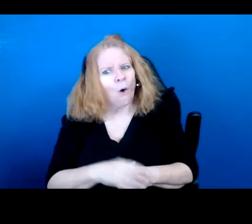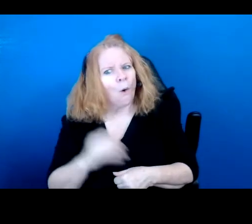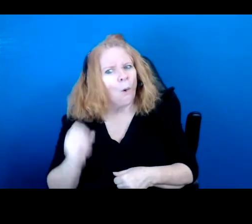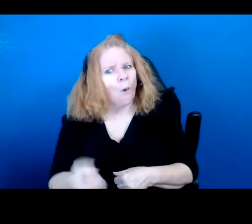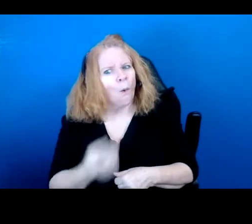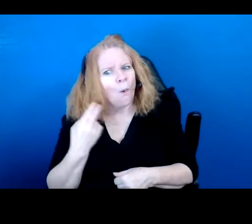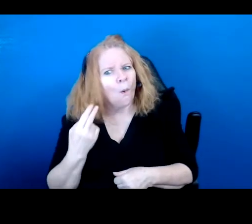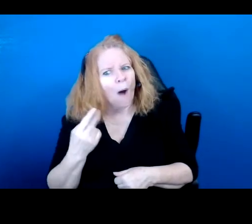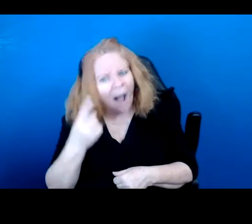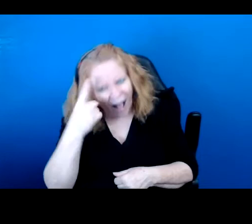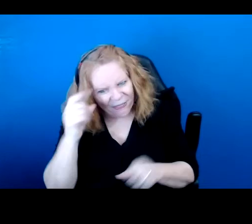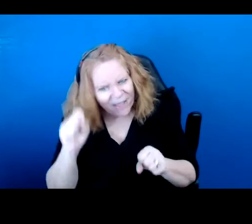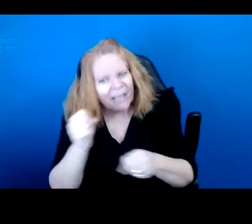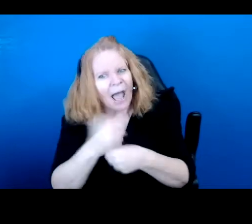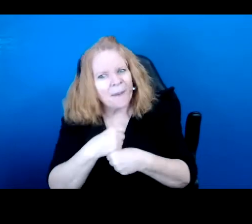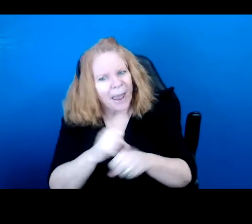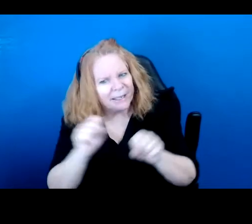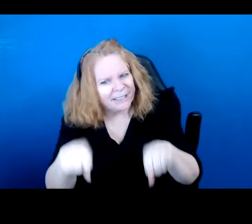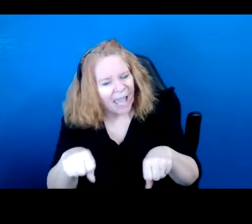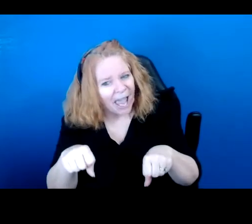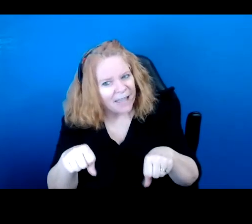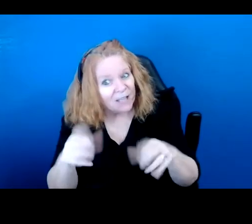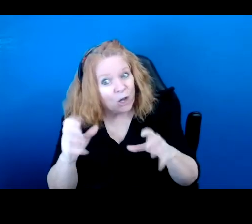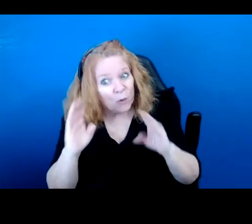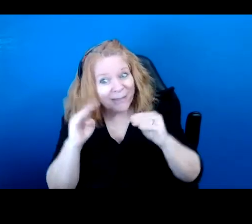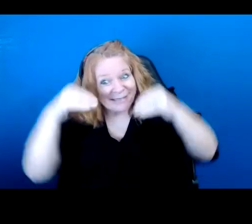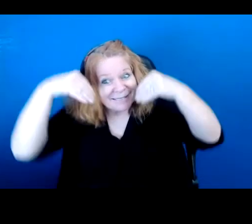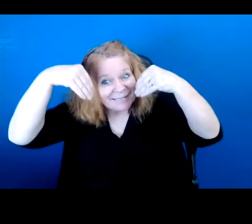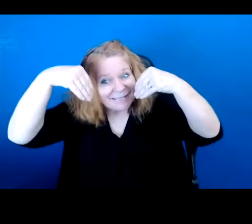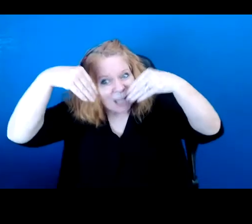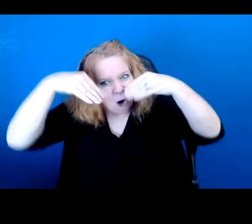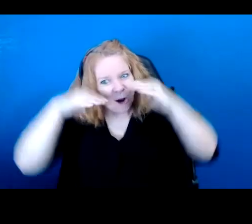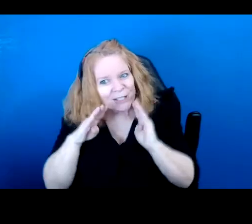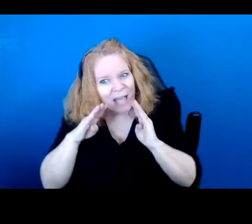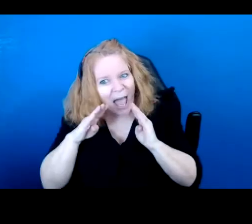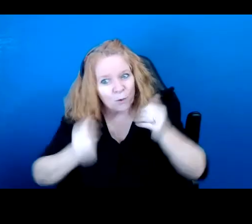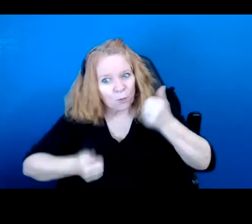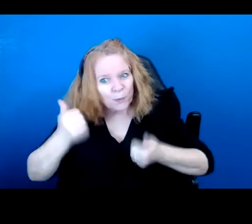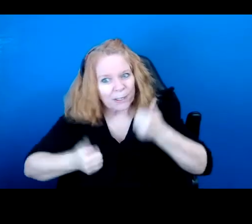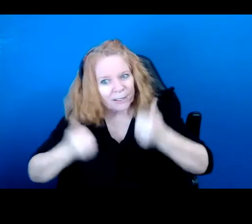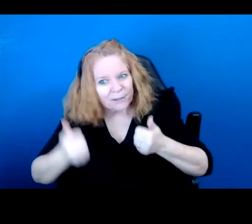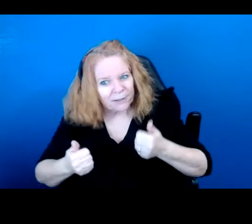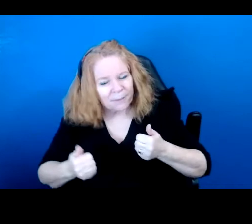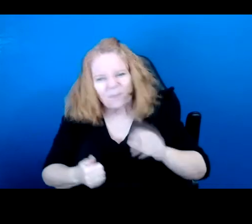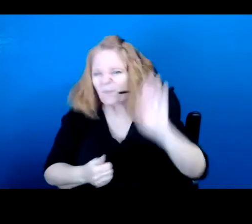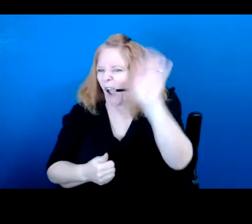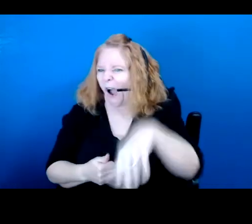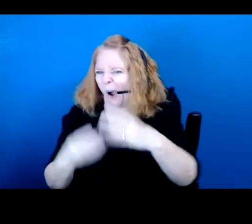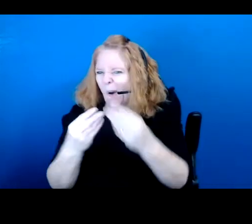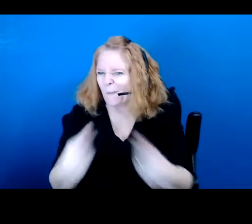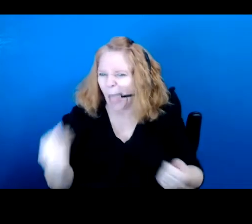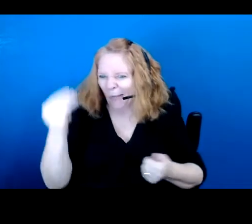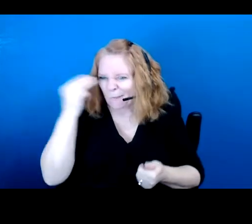para amores y mazapán martín dice si parece que sí puedo gustaría es que